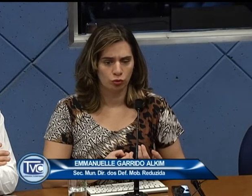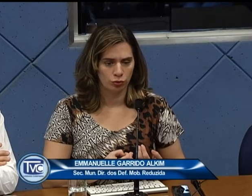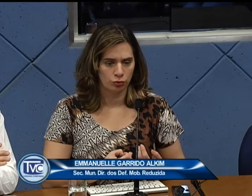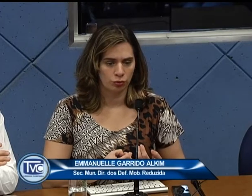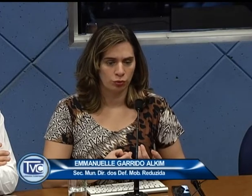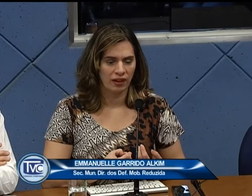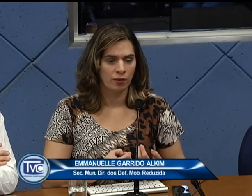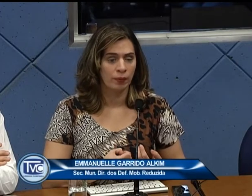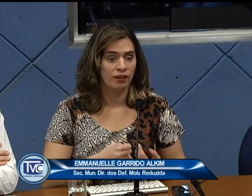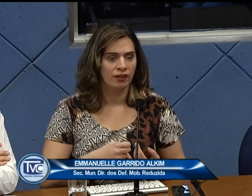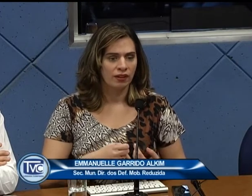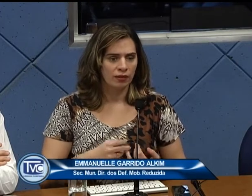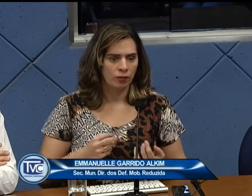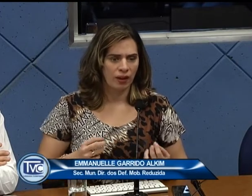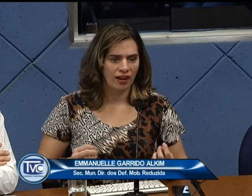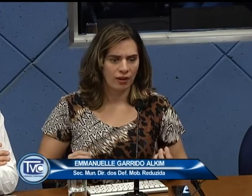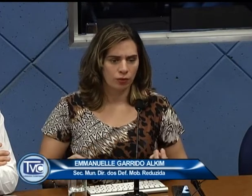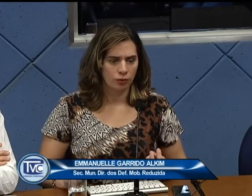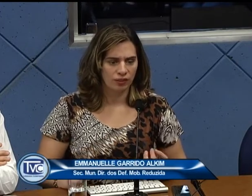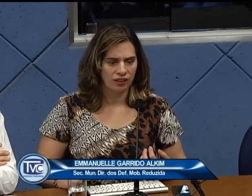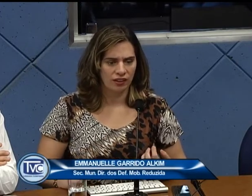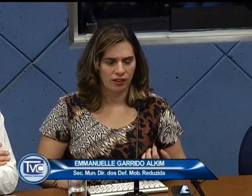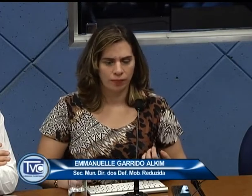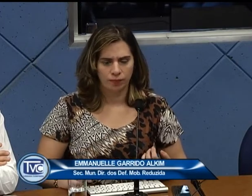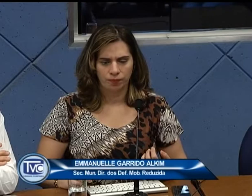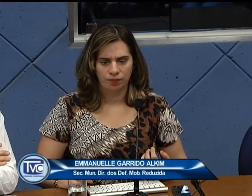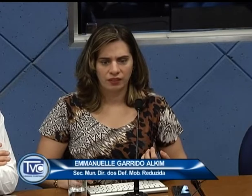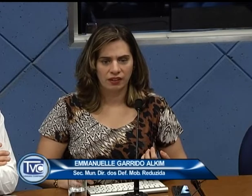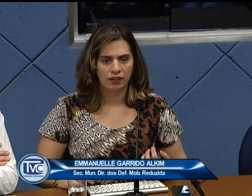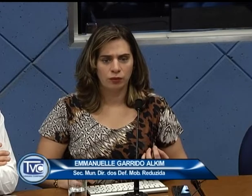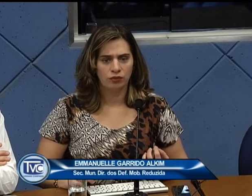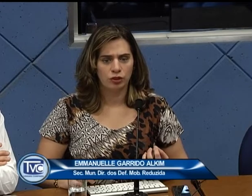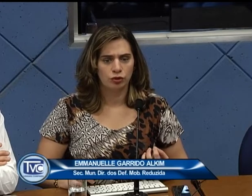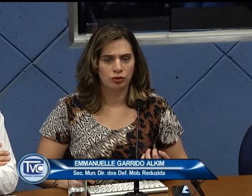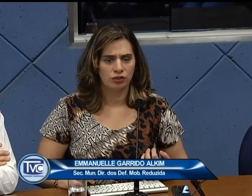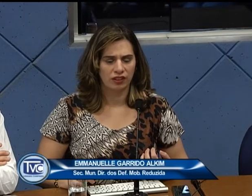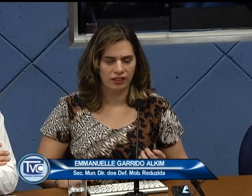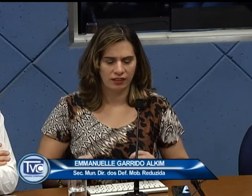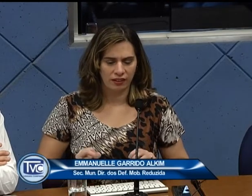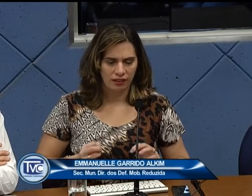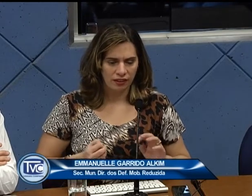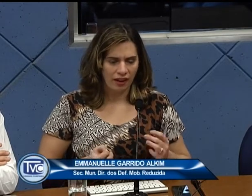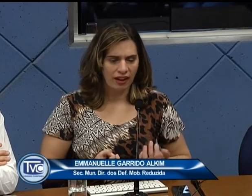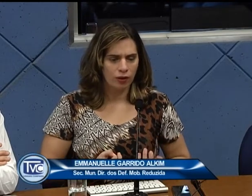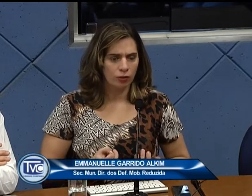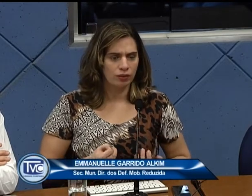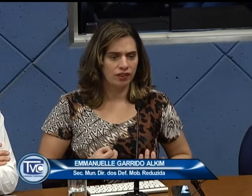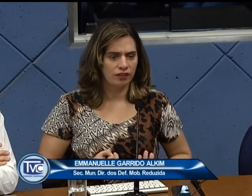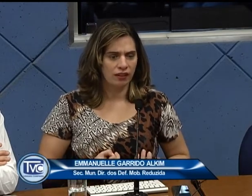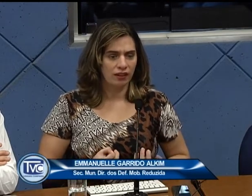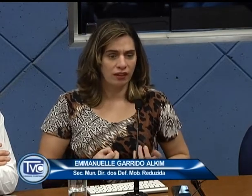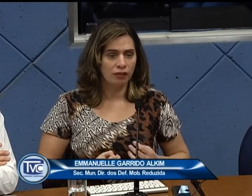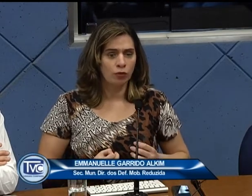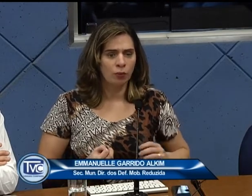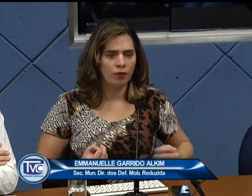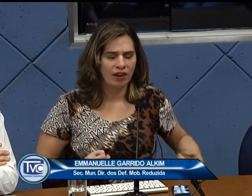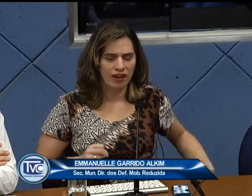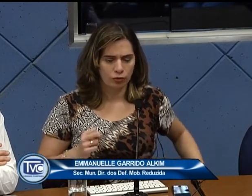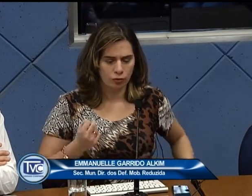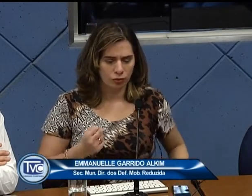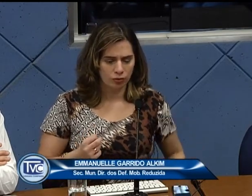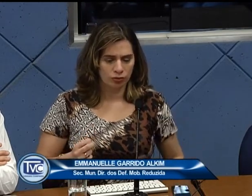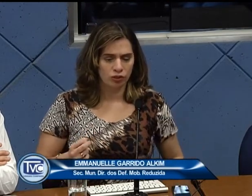aluno surdo. Não é algo que não deixou... é algo que, no